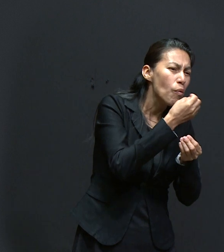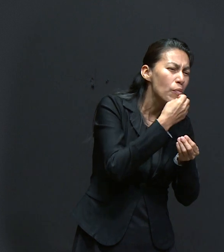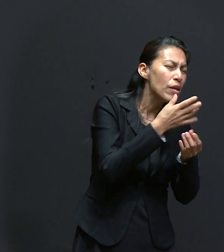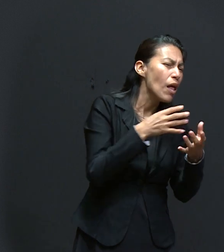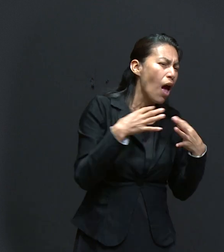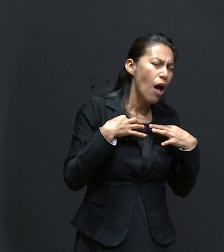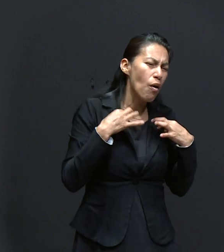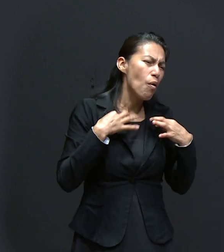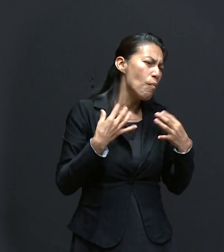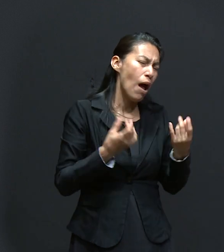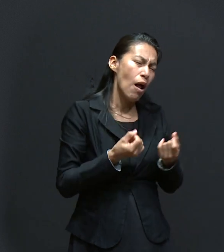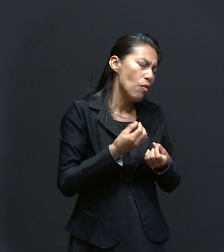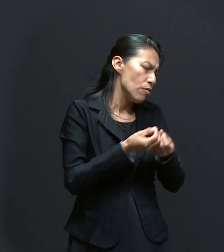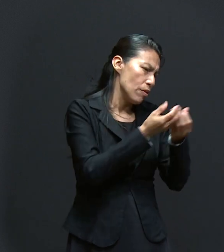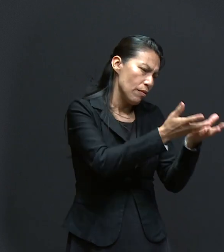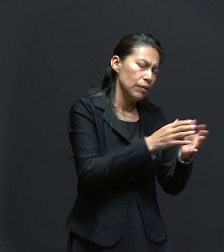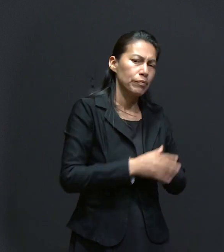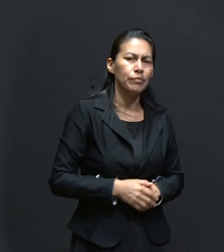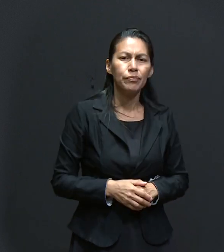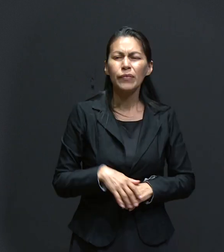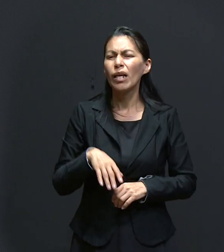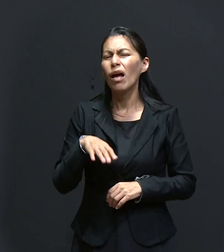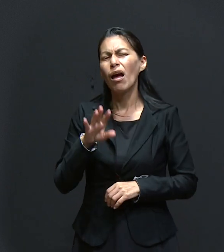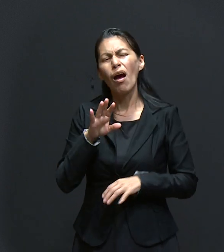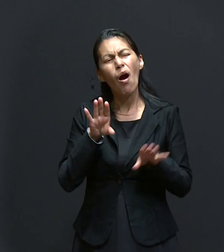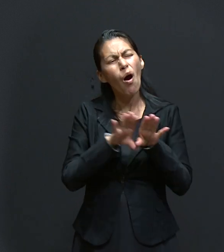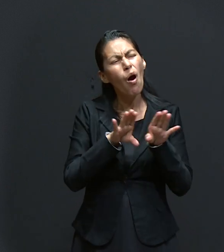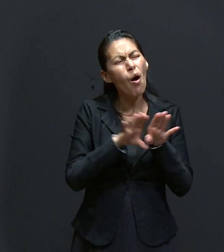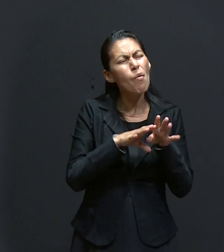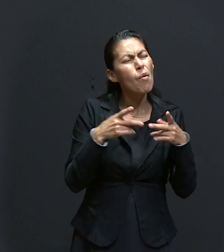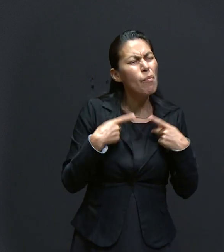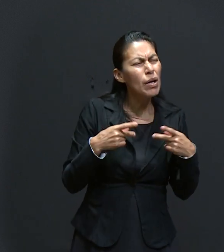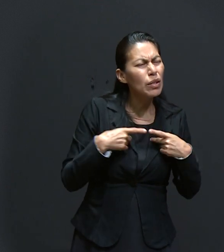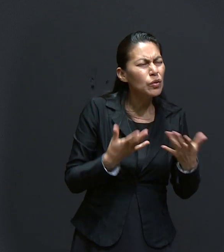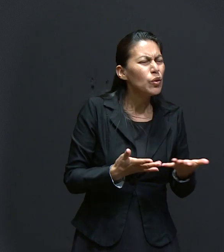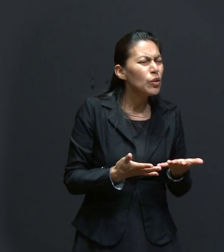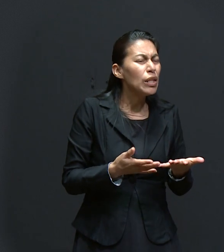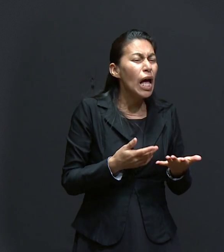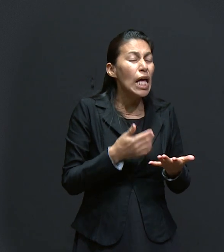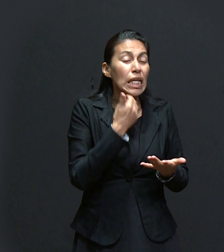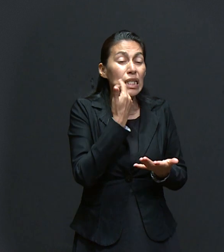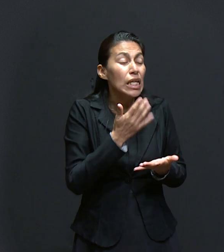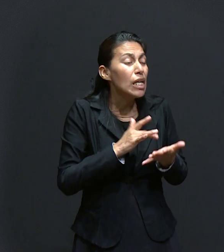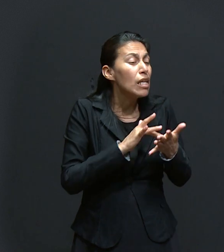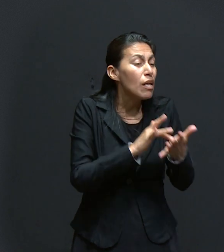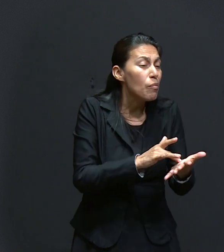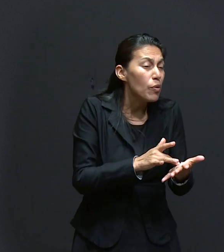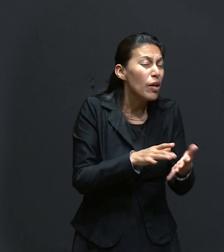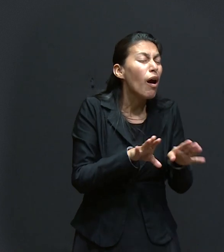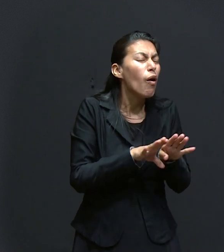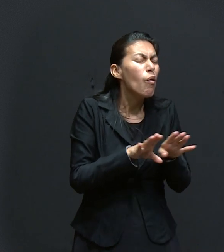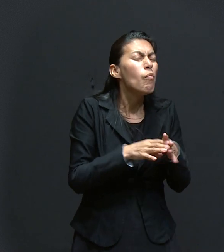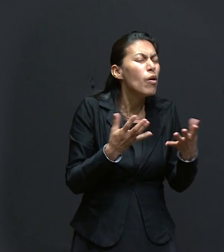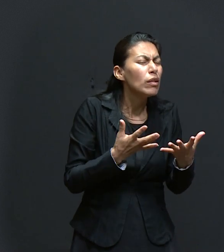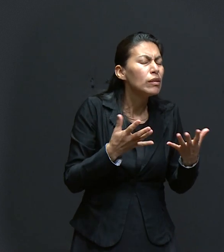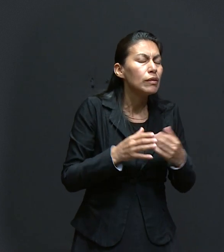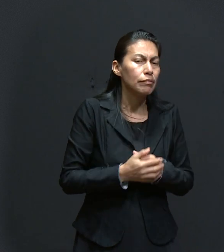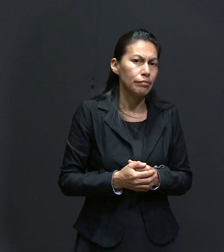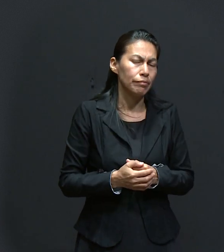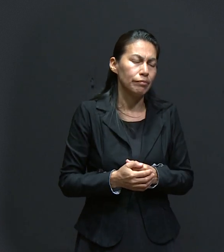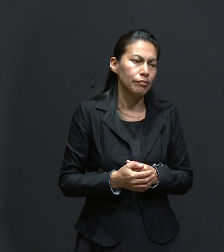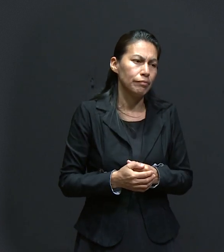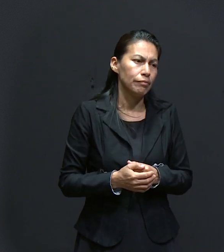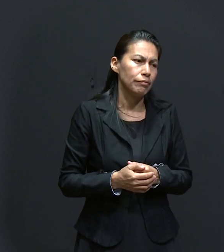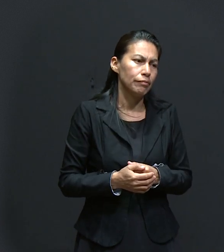movido por el espíritu de dios a donar algo como puede llegar a este primer